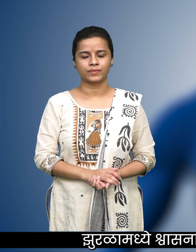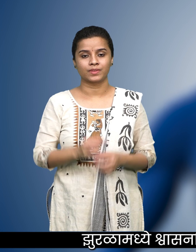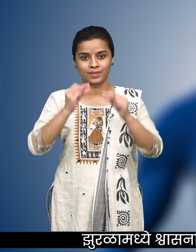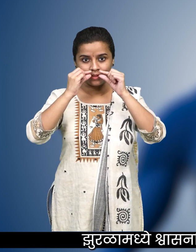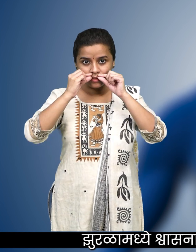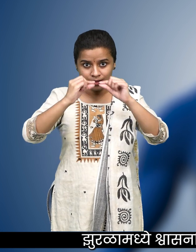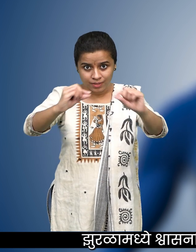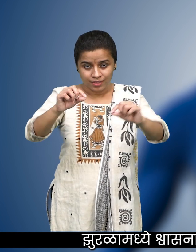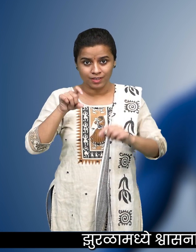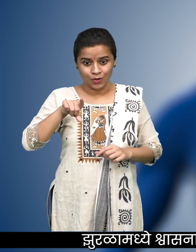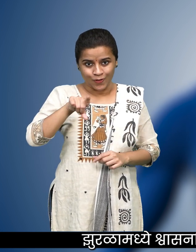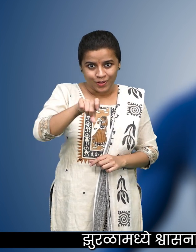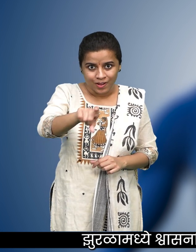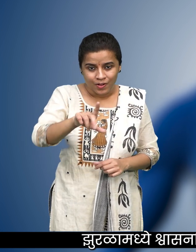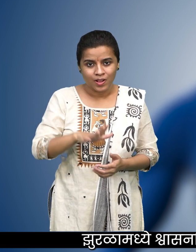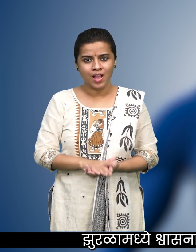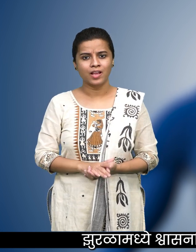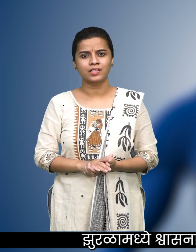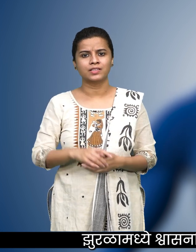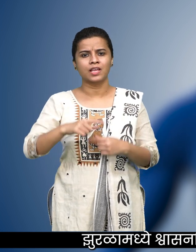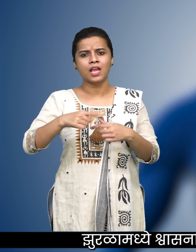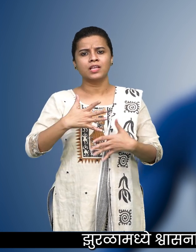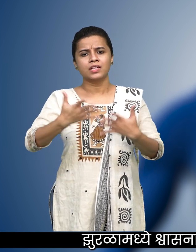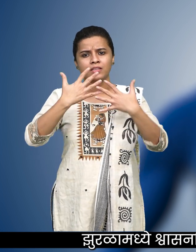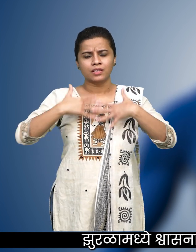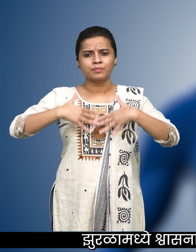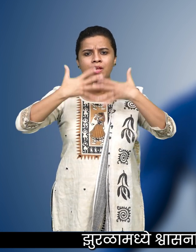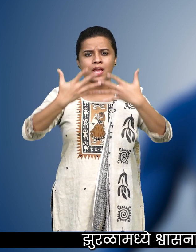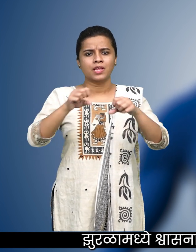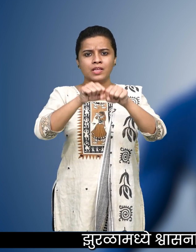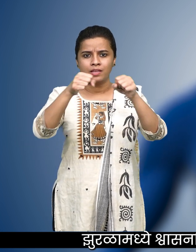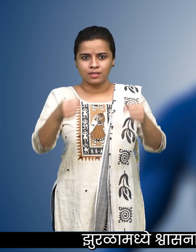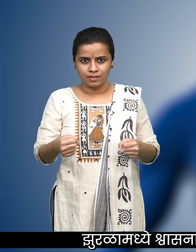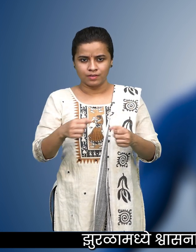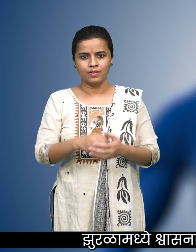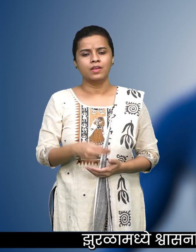झुरळामध्ये श्वसन नलिका प्रणाली नावाची जटिल श्वसन प्रणाली असते.